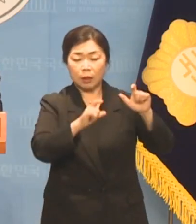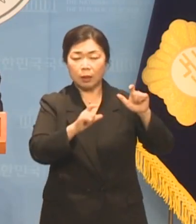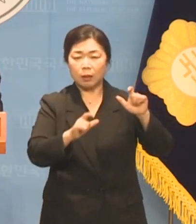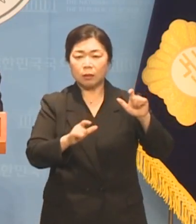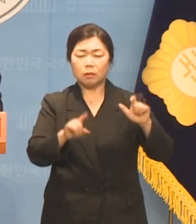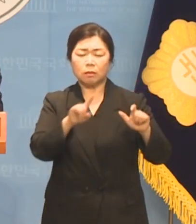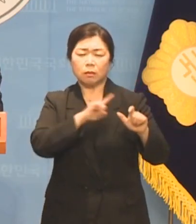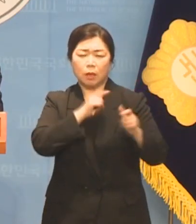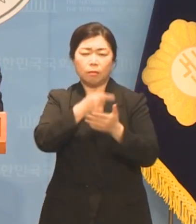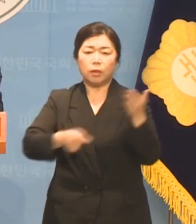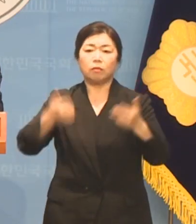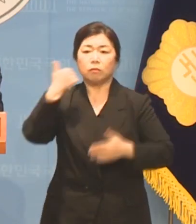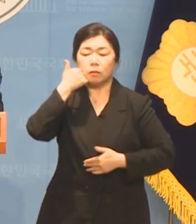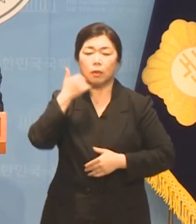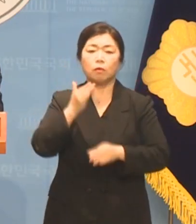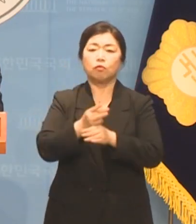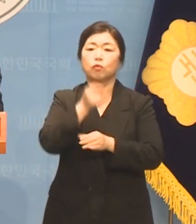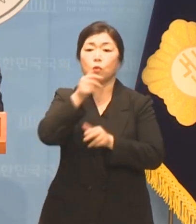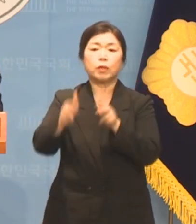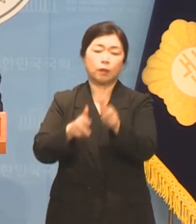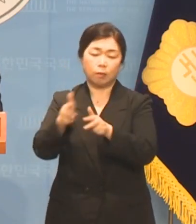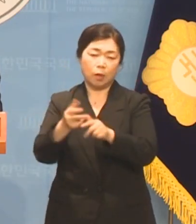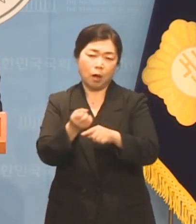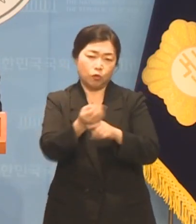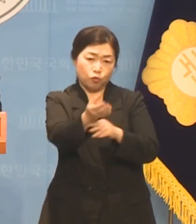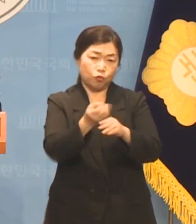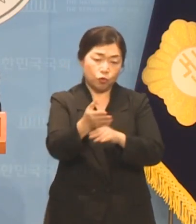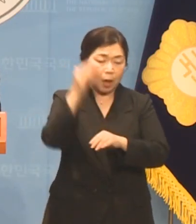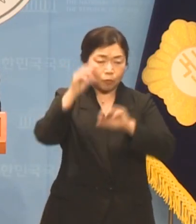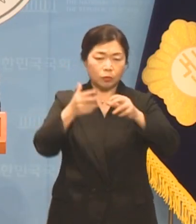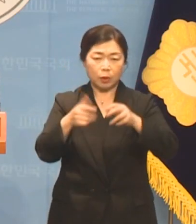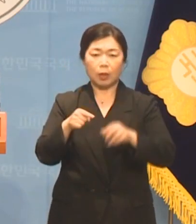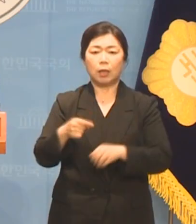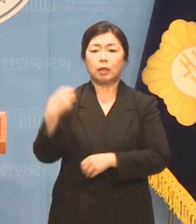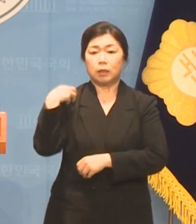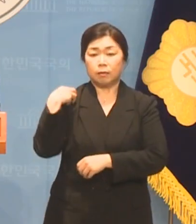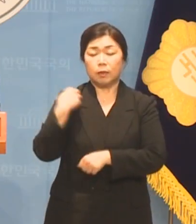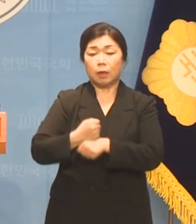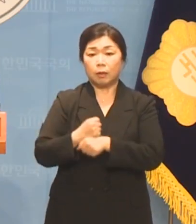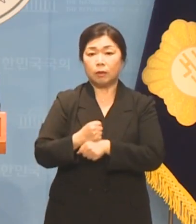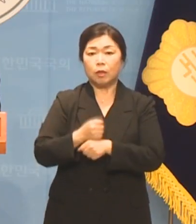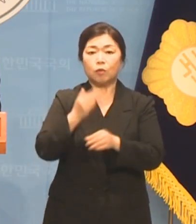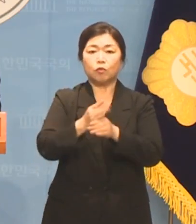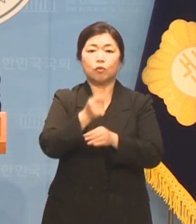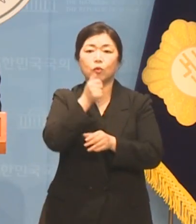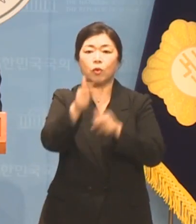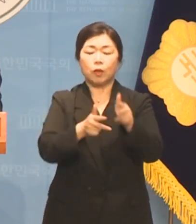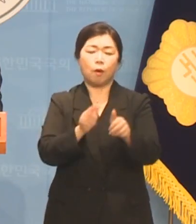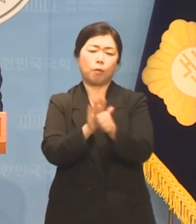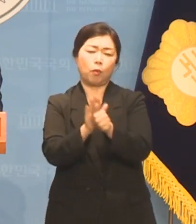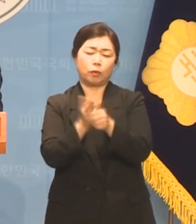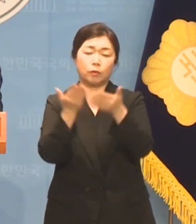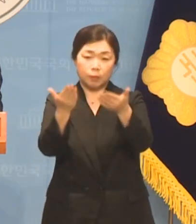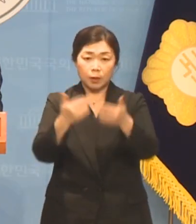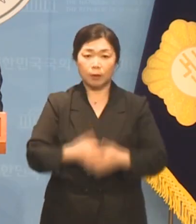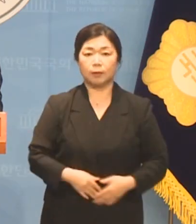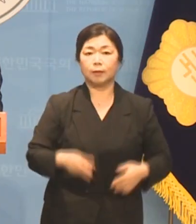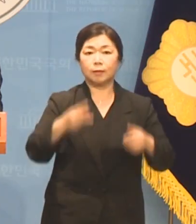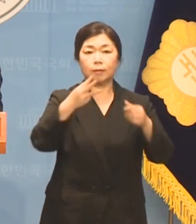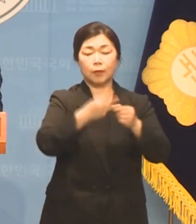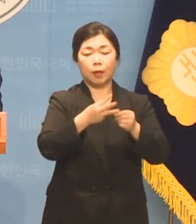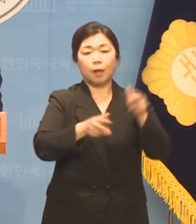먼저 중소기업에 옵니다. 수출 한국의 한 축인 중소기업을 보호하겠습니다. 셋째,